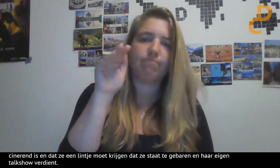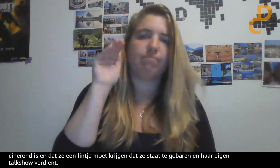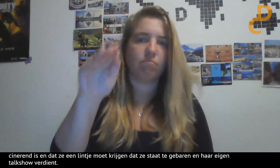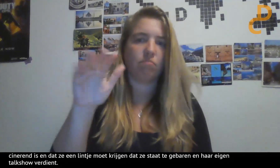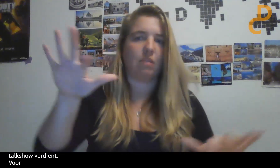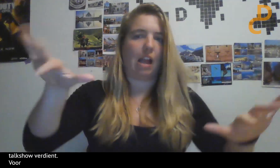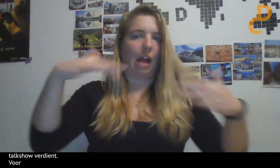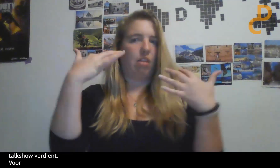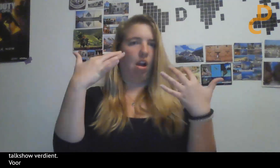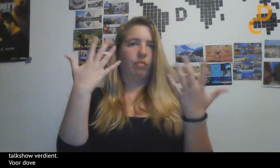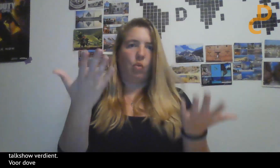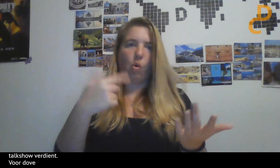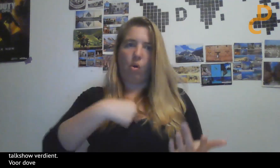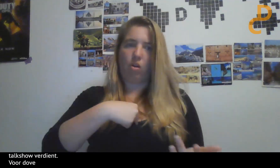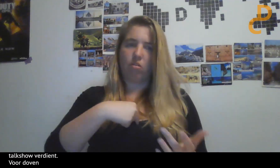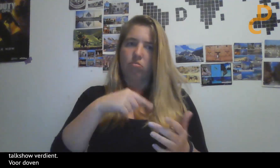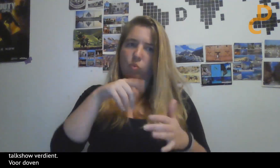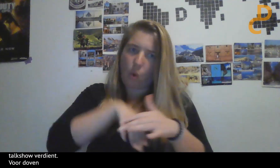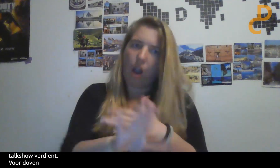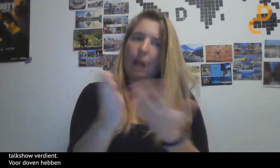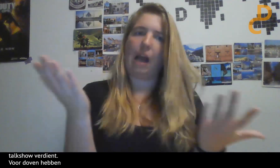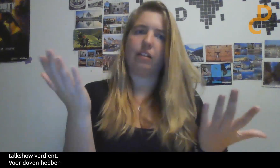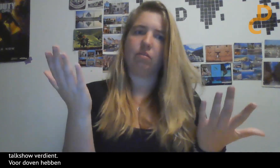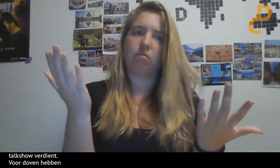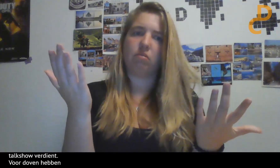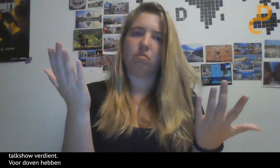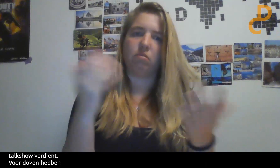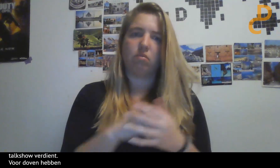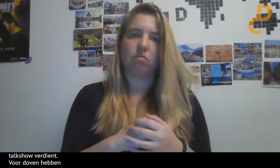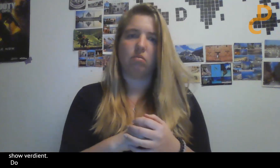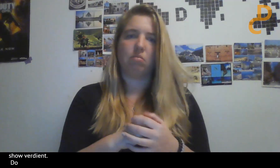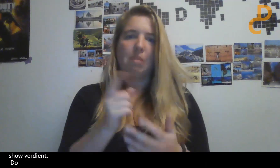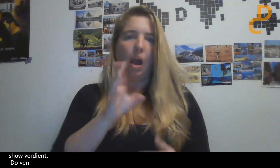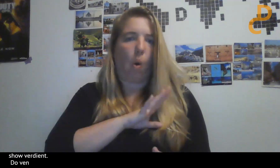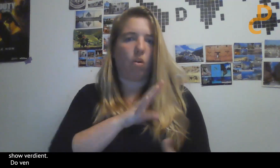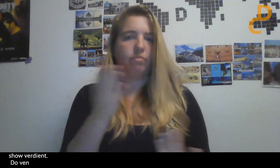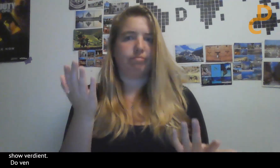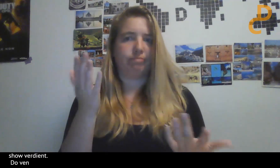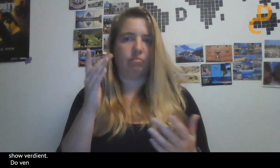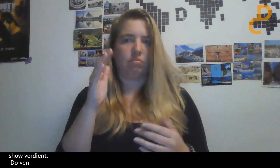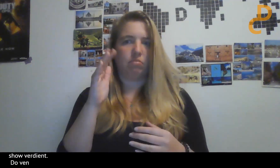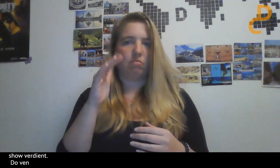Wij doven hebben al zo vaak aangegeven en aandacht gevraagd voor toegankelijkheid. Maar